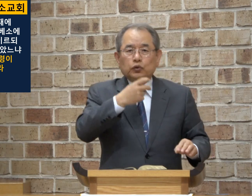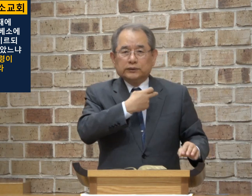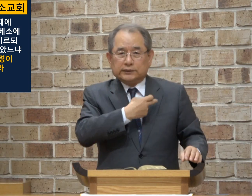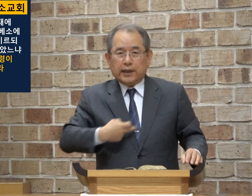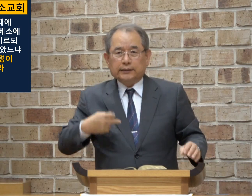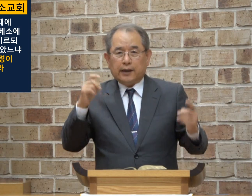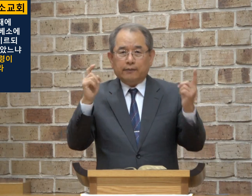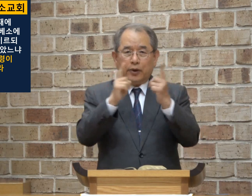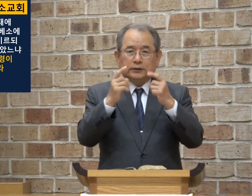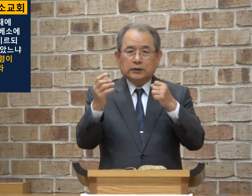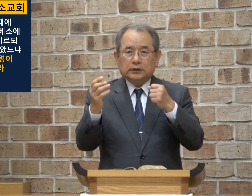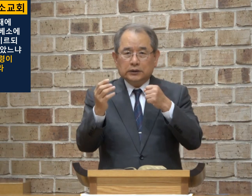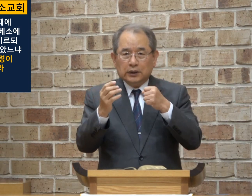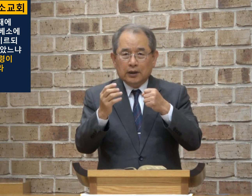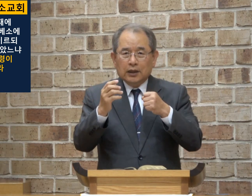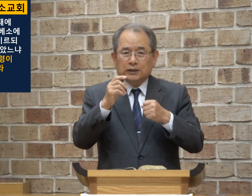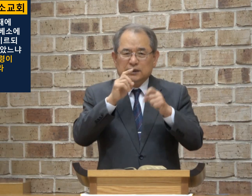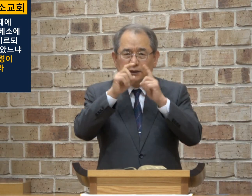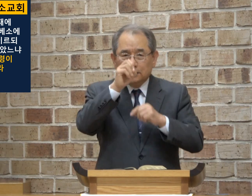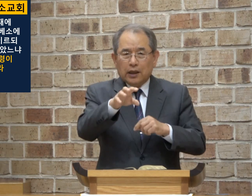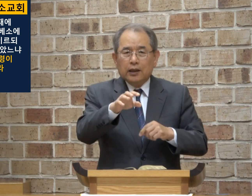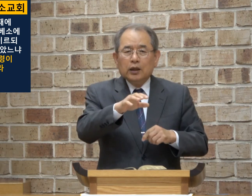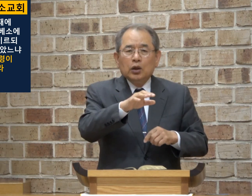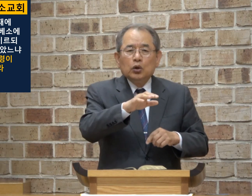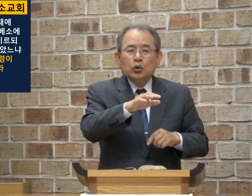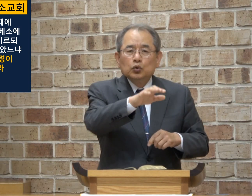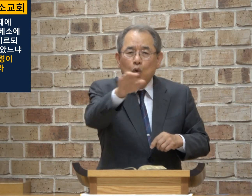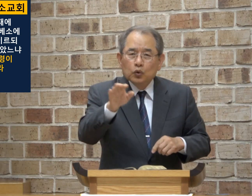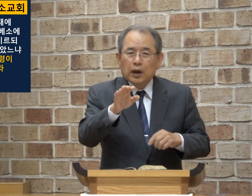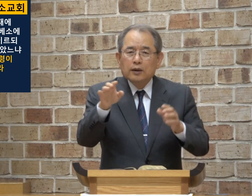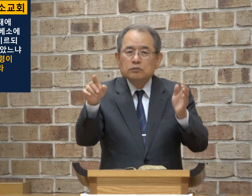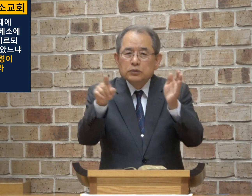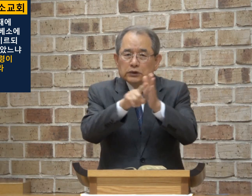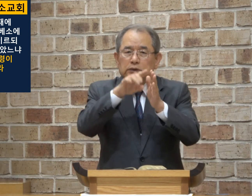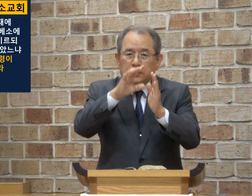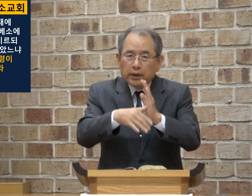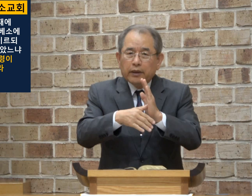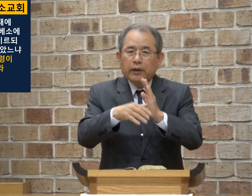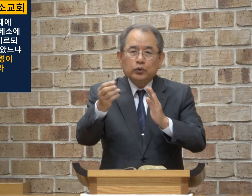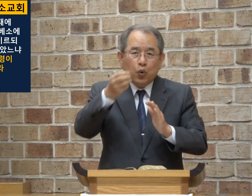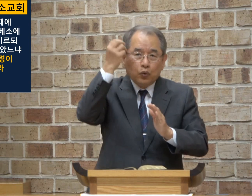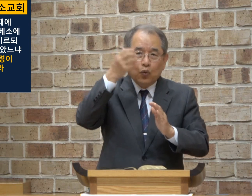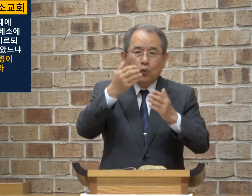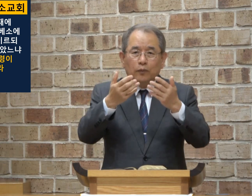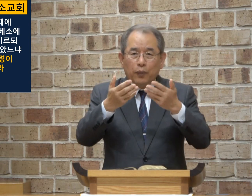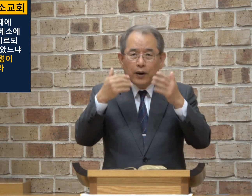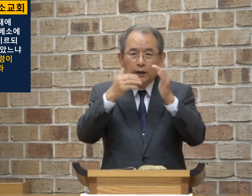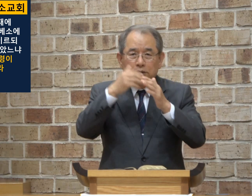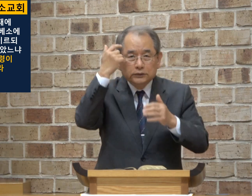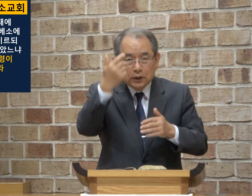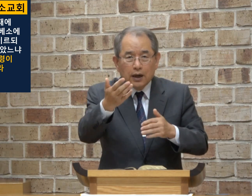와서 어떤 제자들을 만나 이르되 너희가 믿을 때에 성령을